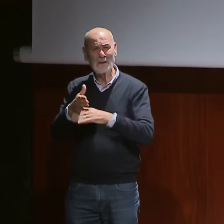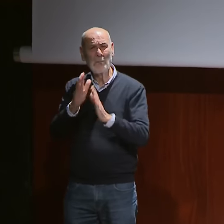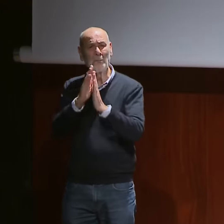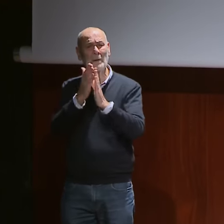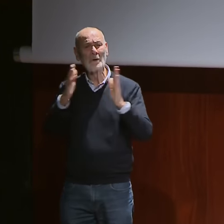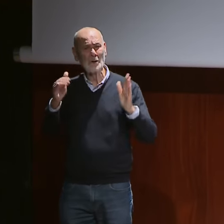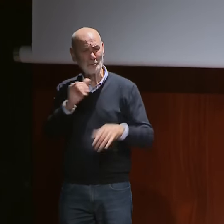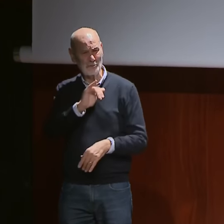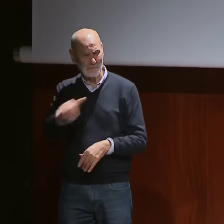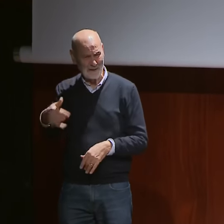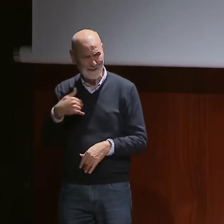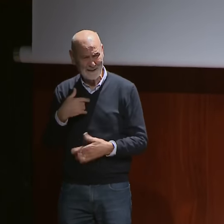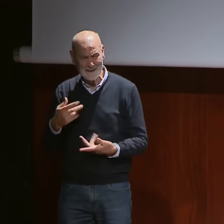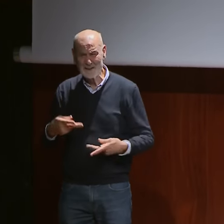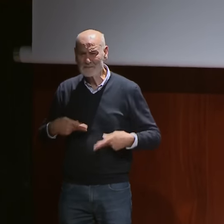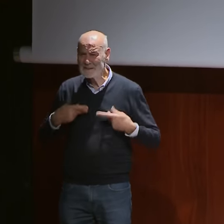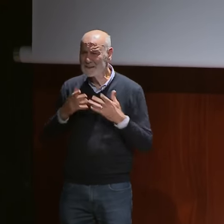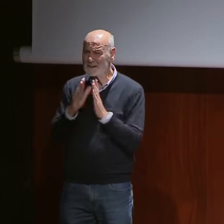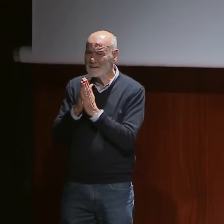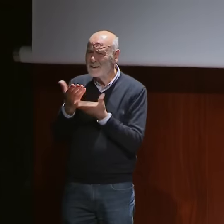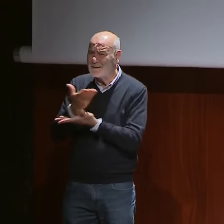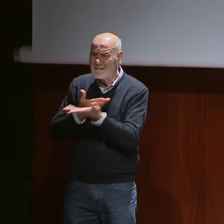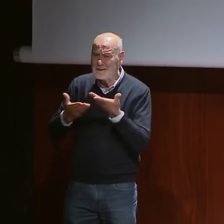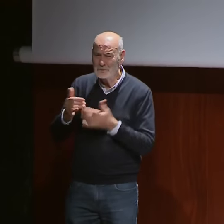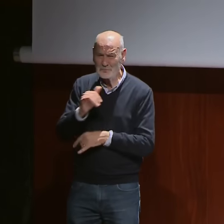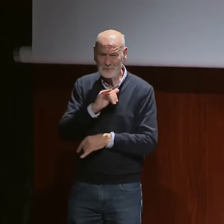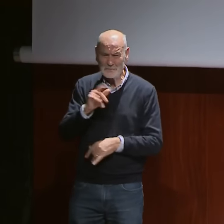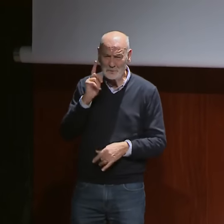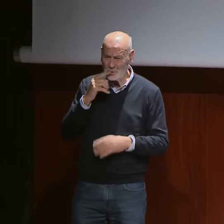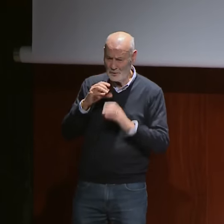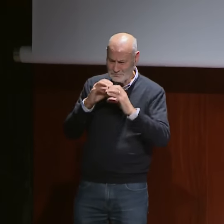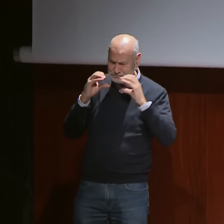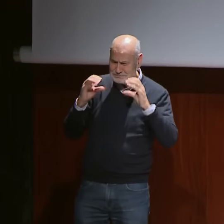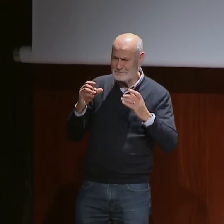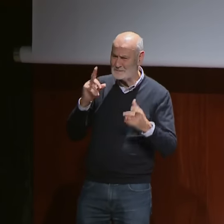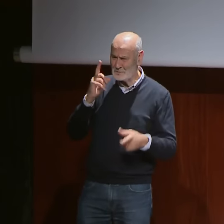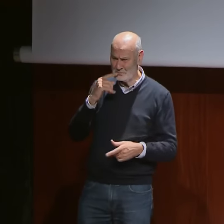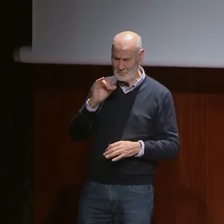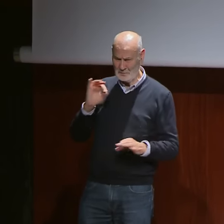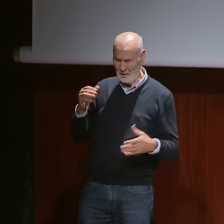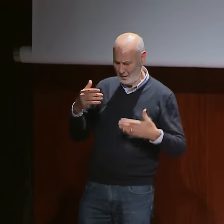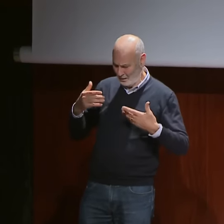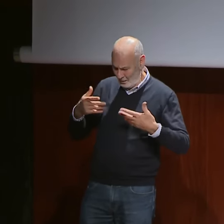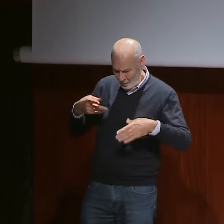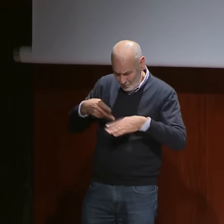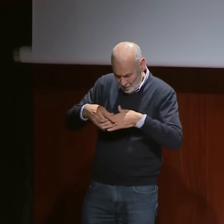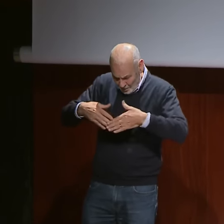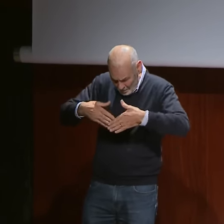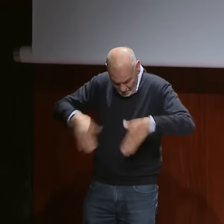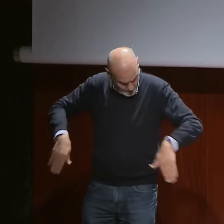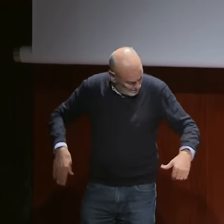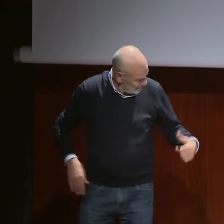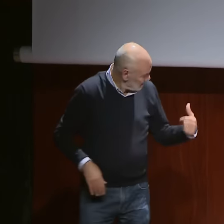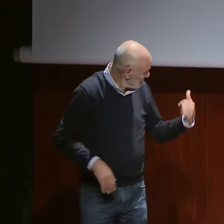le niveau scolaire que j'ai jamais mis les pieds dans une bibliothèque de ma vie, j'ai jamais lu un